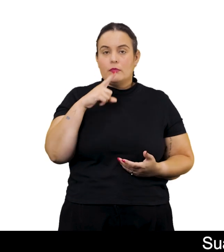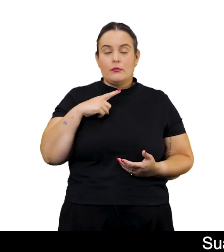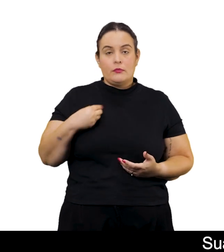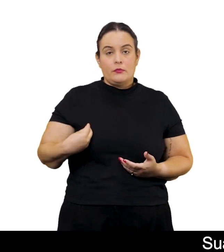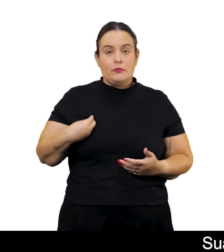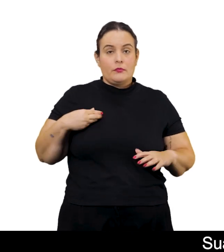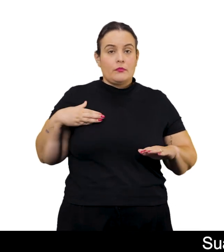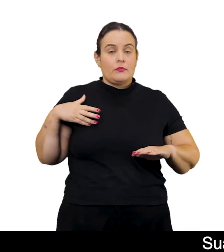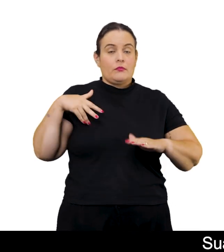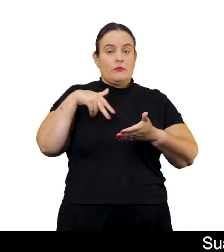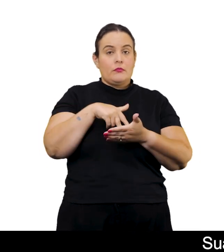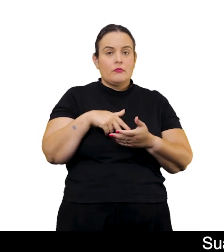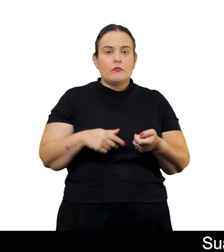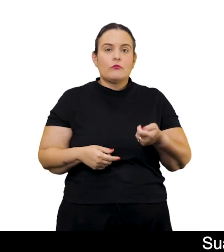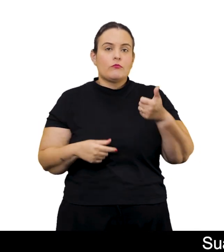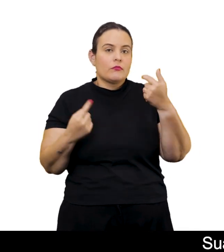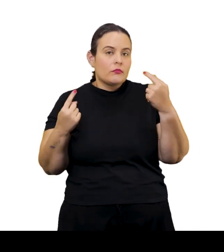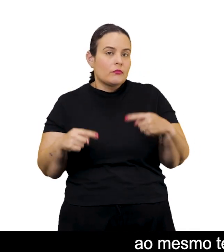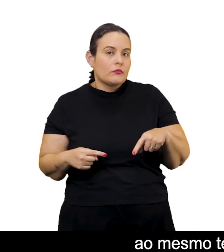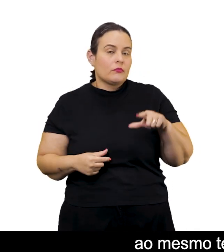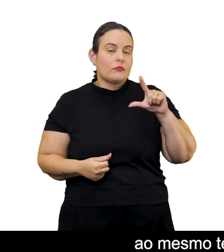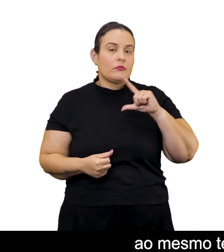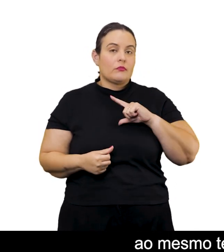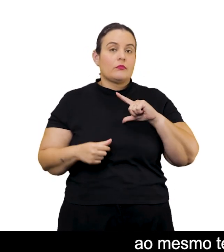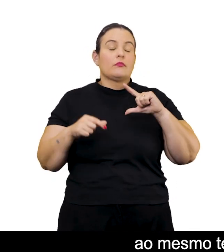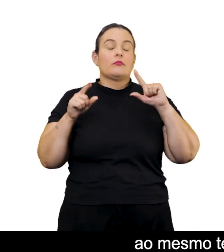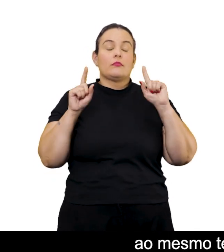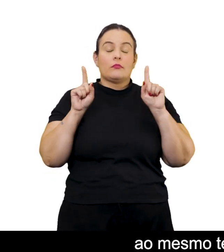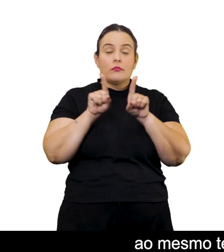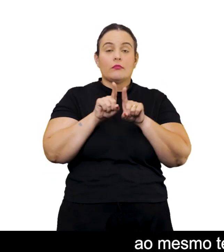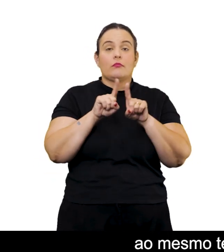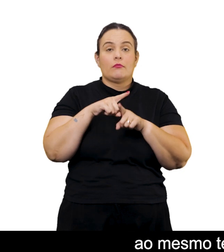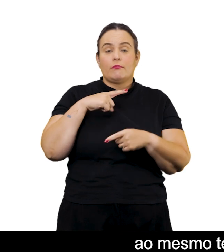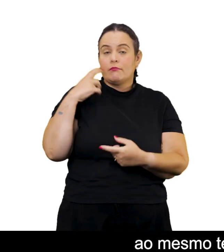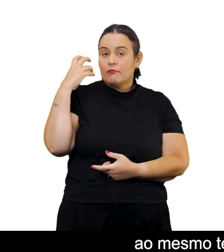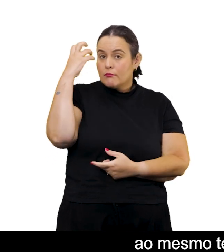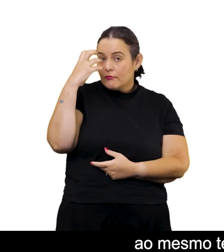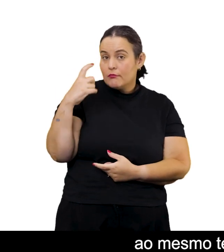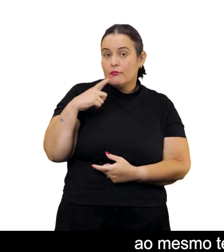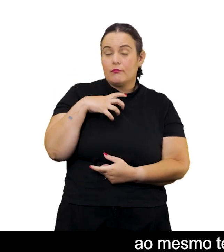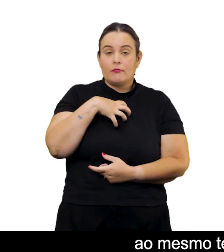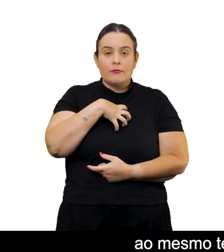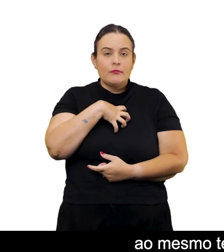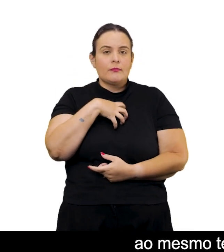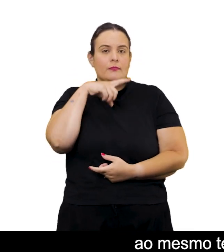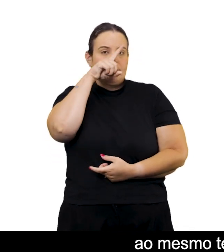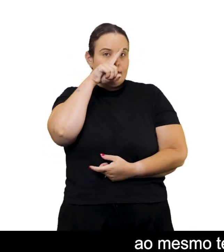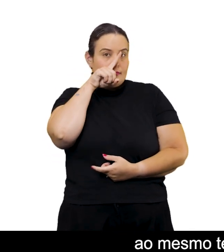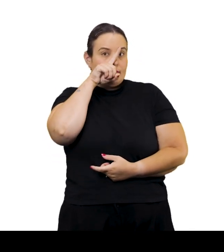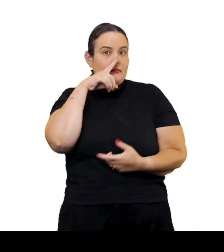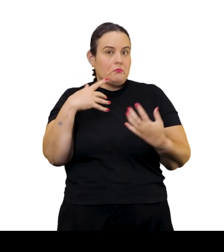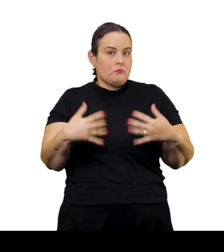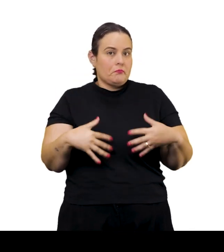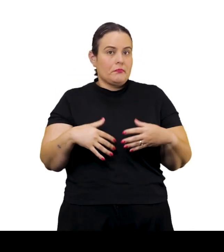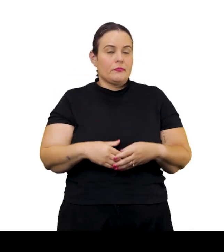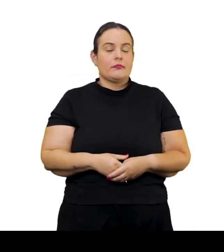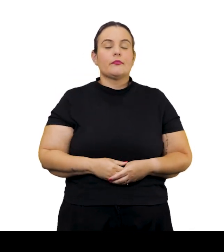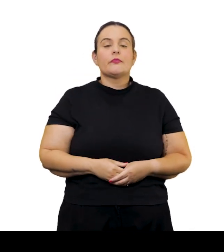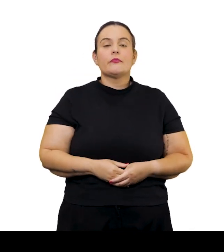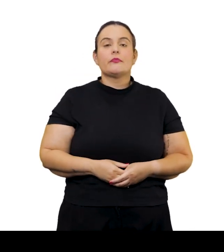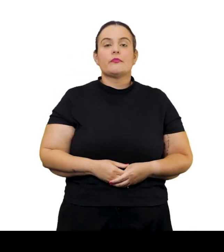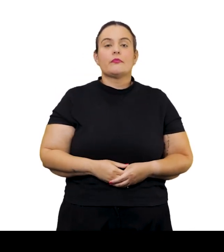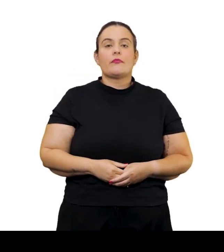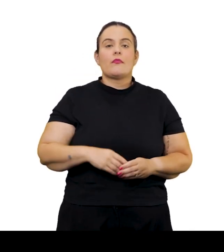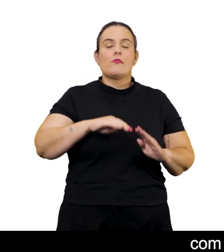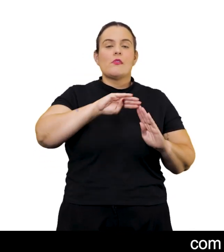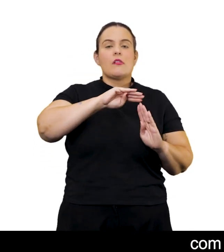Sua presença no espaço é quase desafiadora, ao mesmo tempo em que desperta fascínio e uma sensação de risco iminente. As